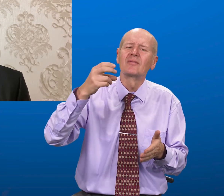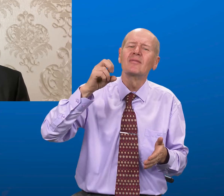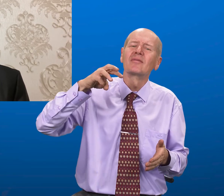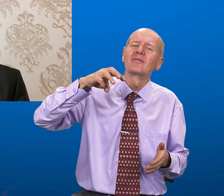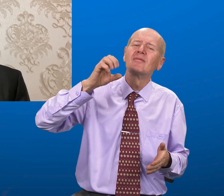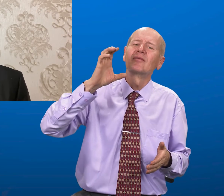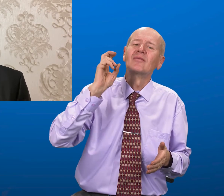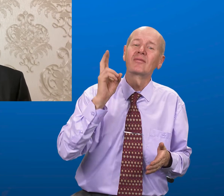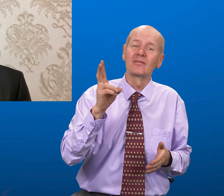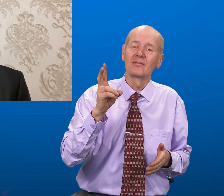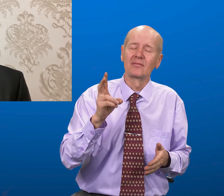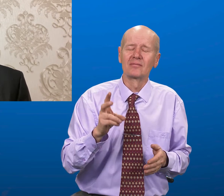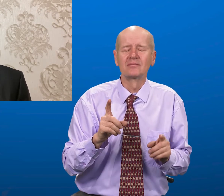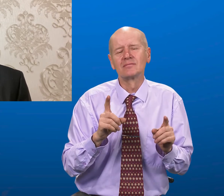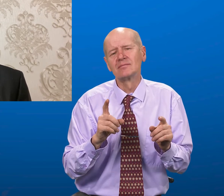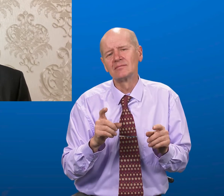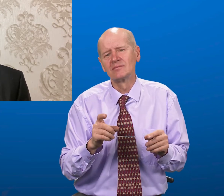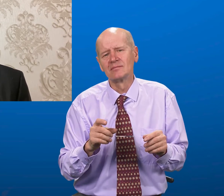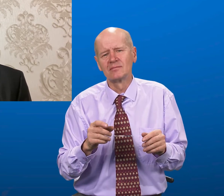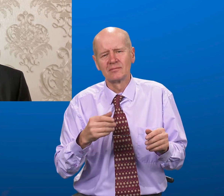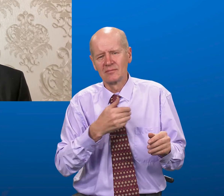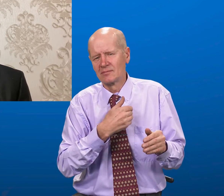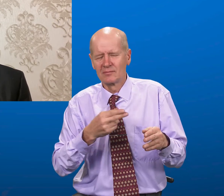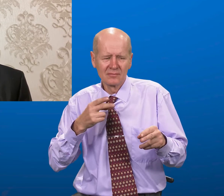на первых христиан и